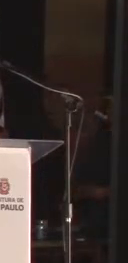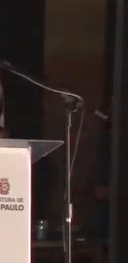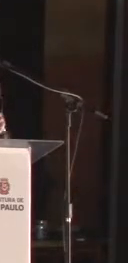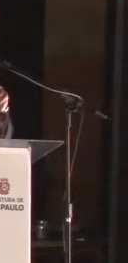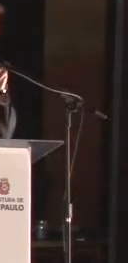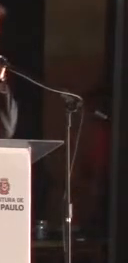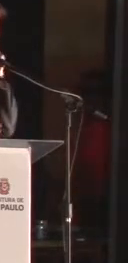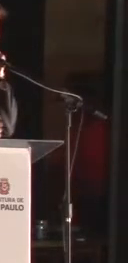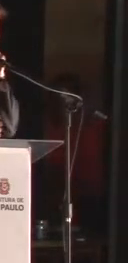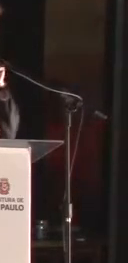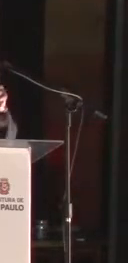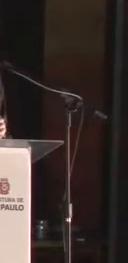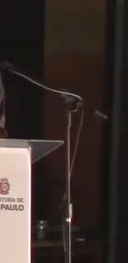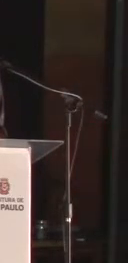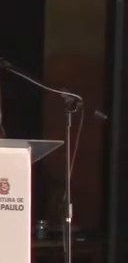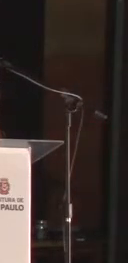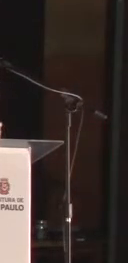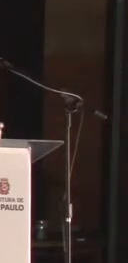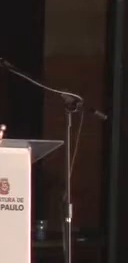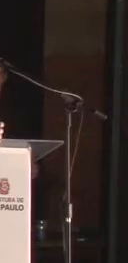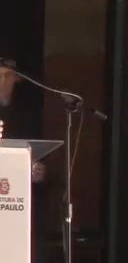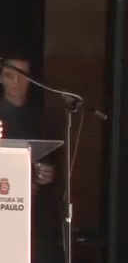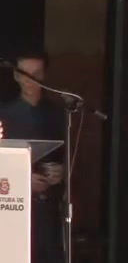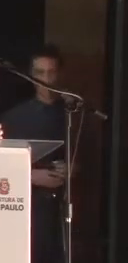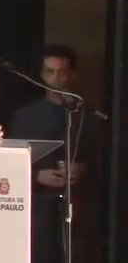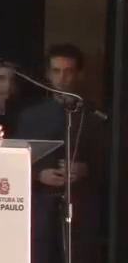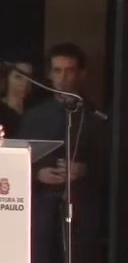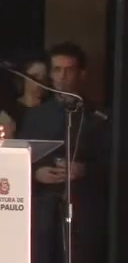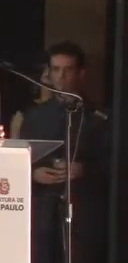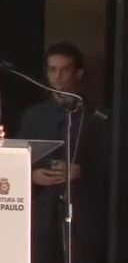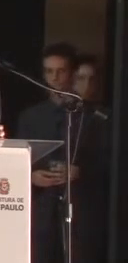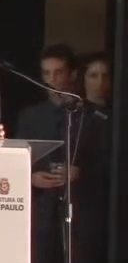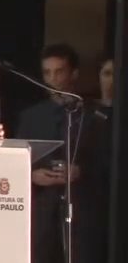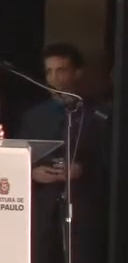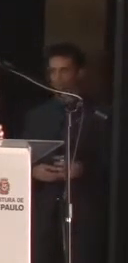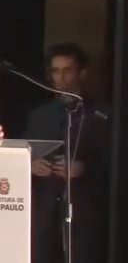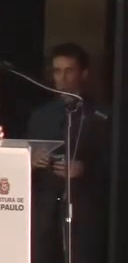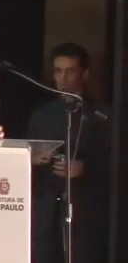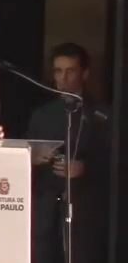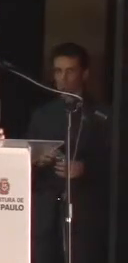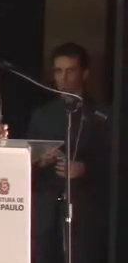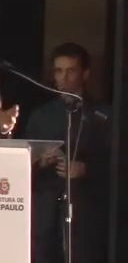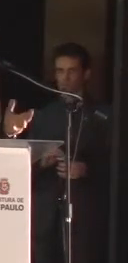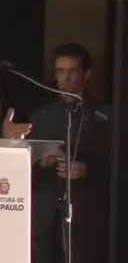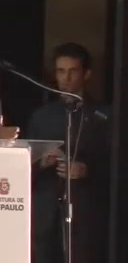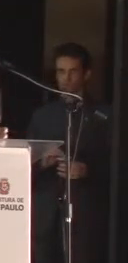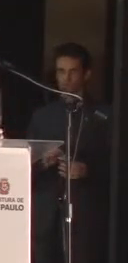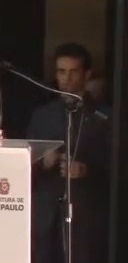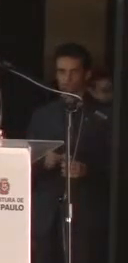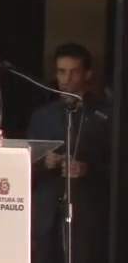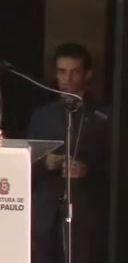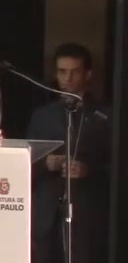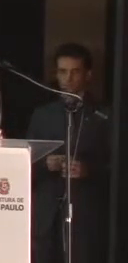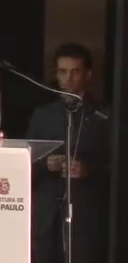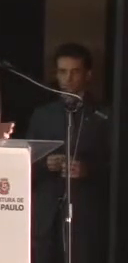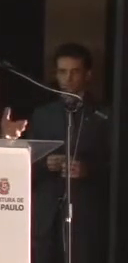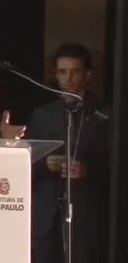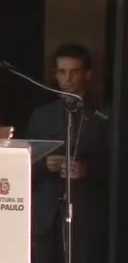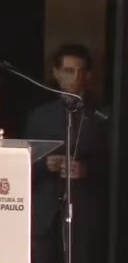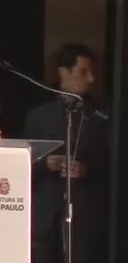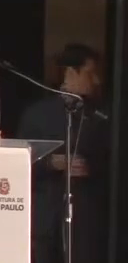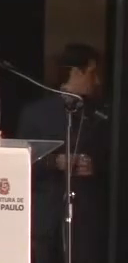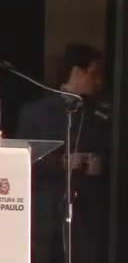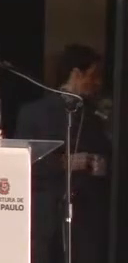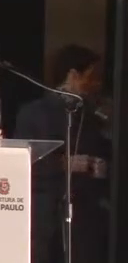São Paulo, seria contar um pouco do trabalho extraordinário de